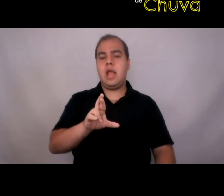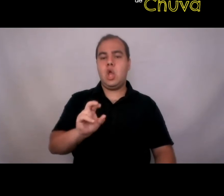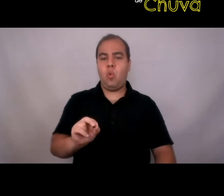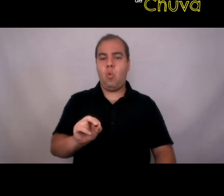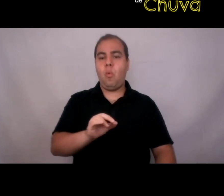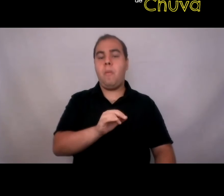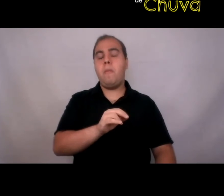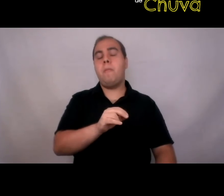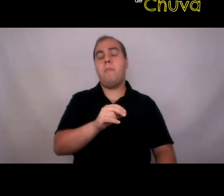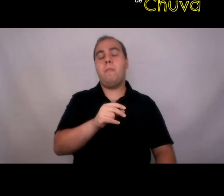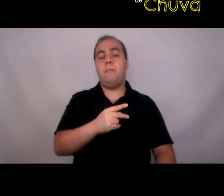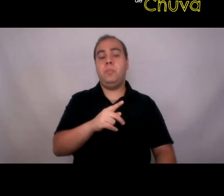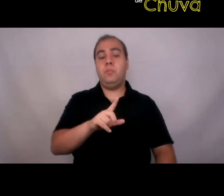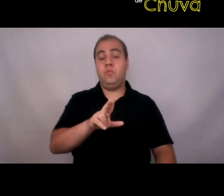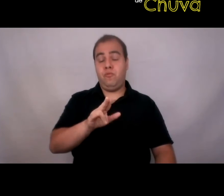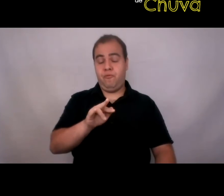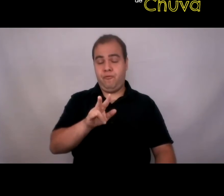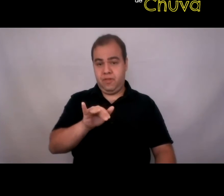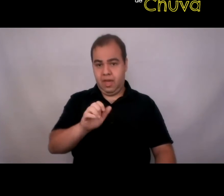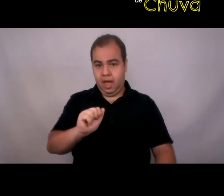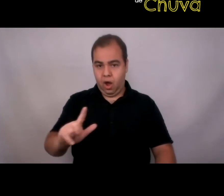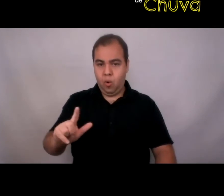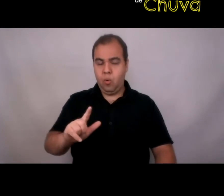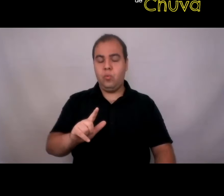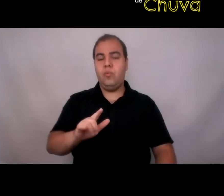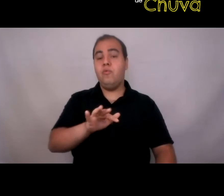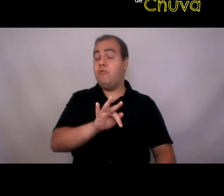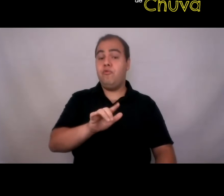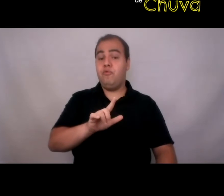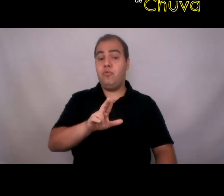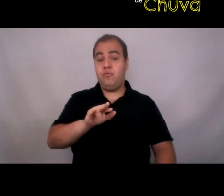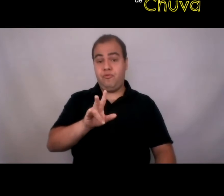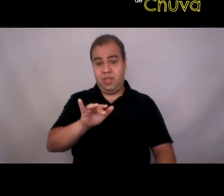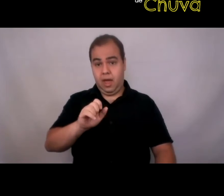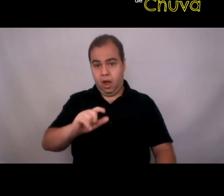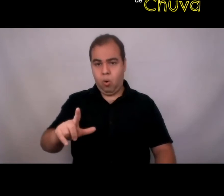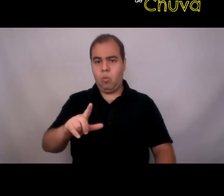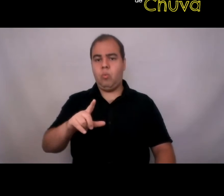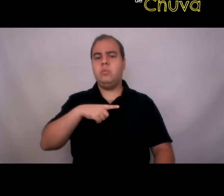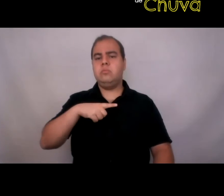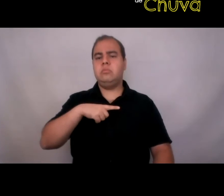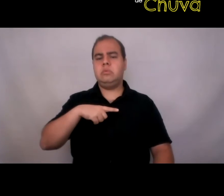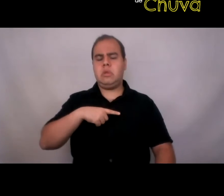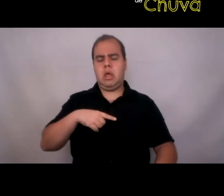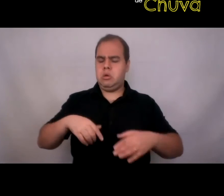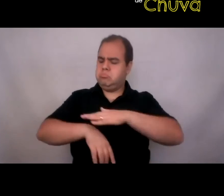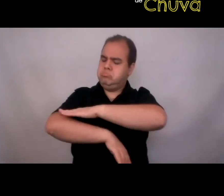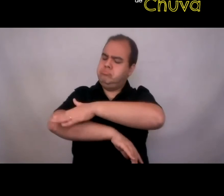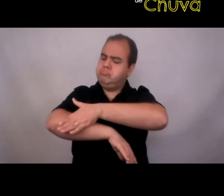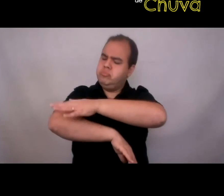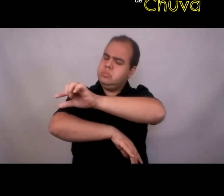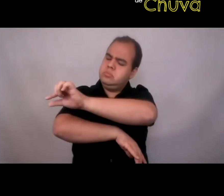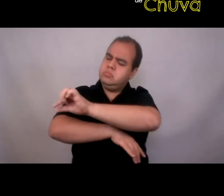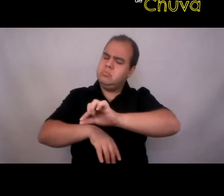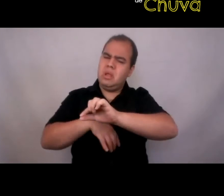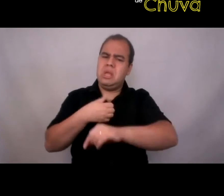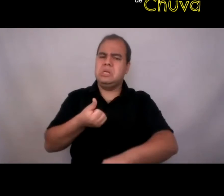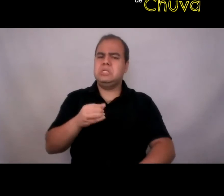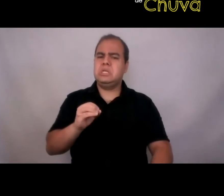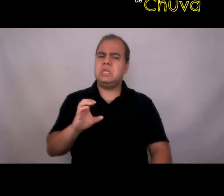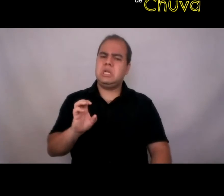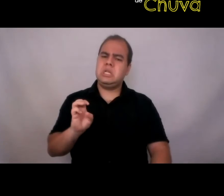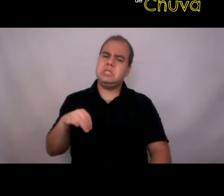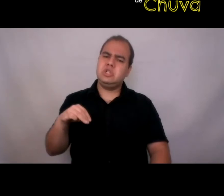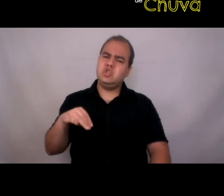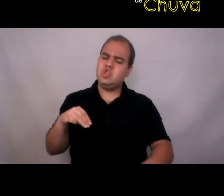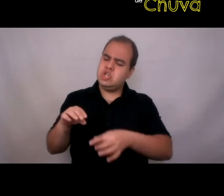com o espaço disponível, né? O mínimo para um canteiro pluvial é de 70 centímetros, ele pode ter mais de acordo com a disponibilidade de